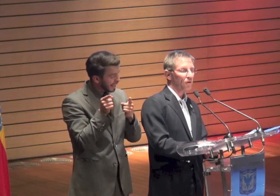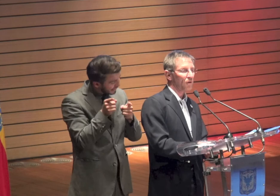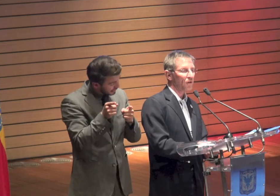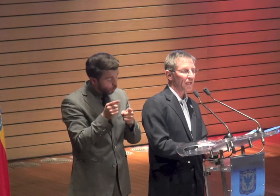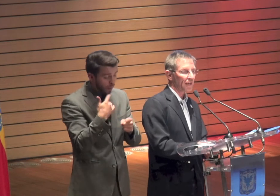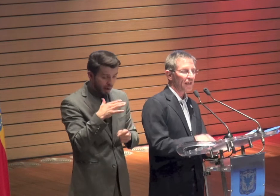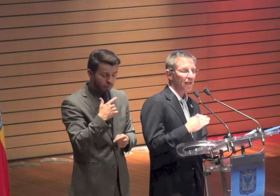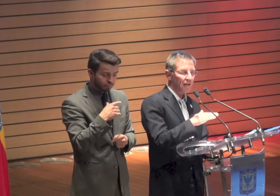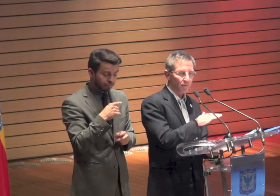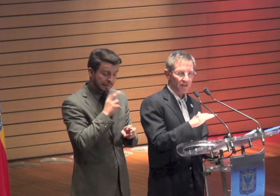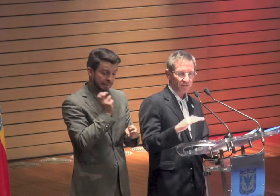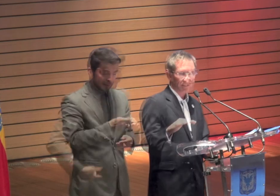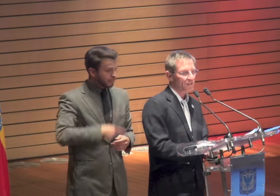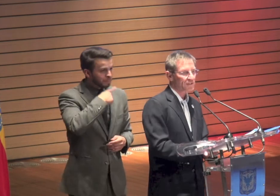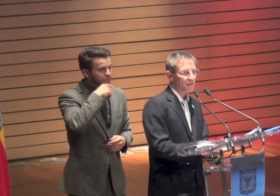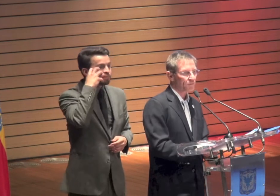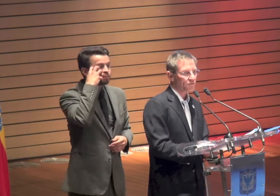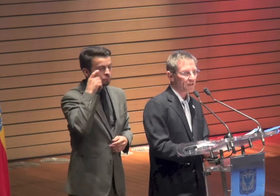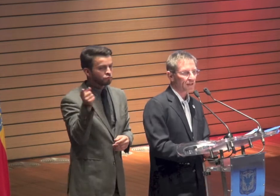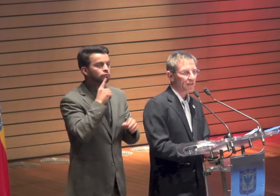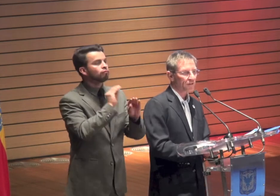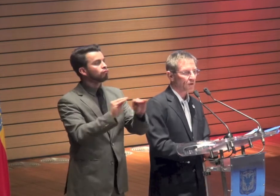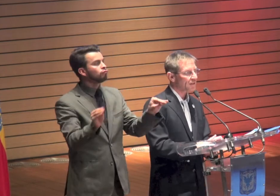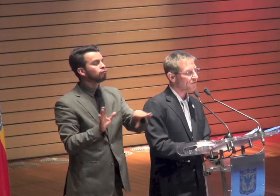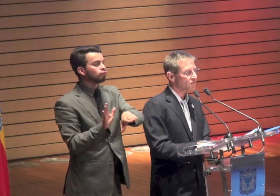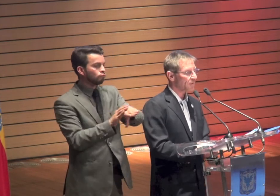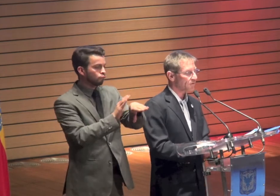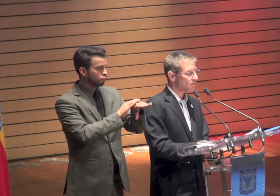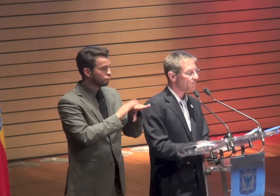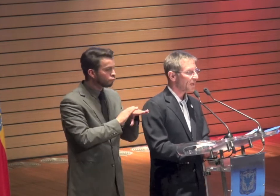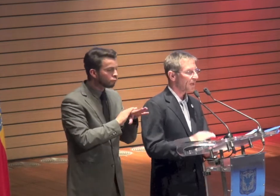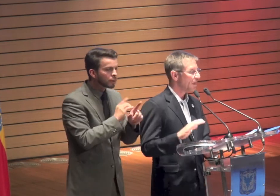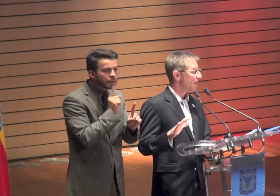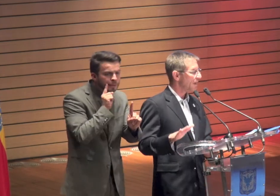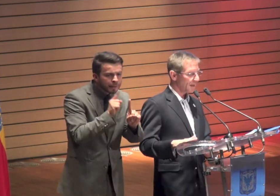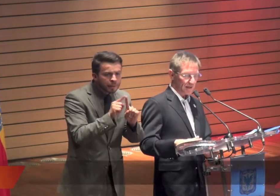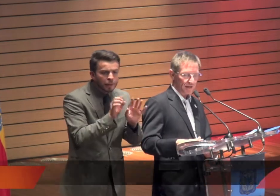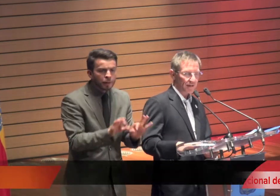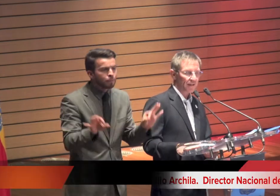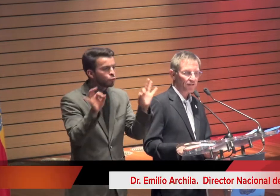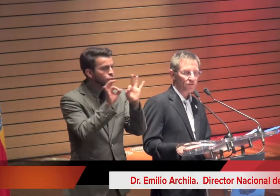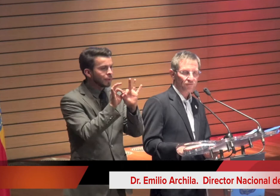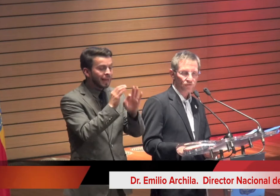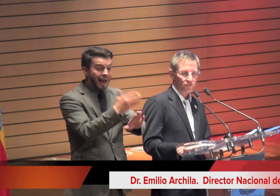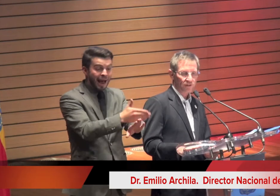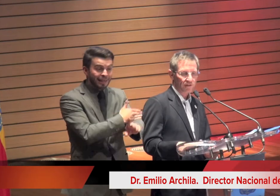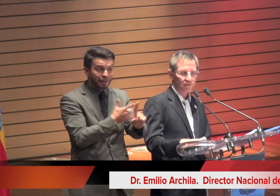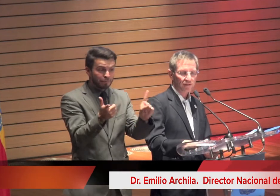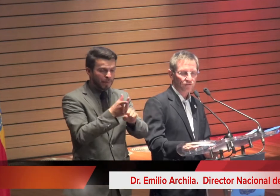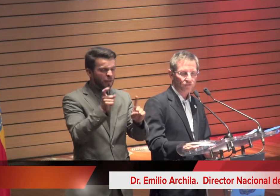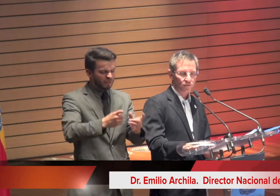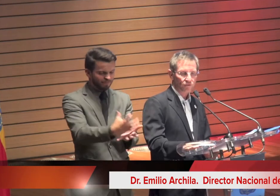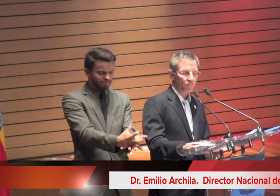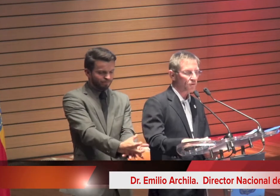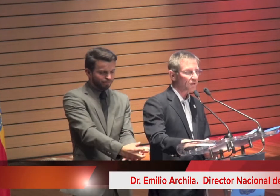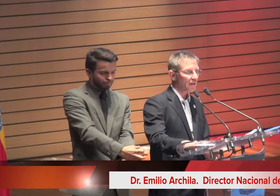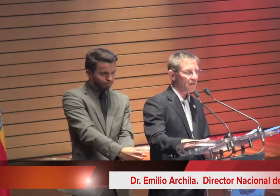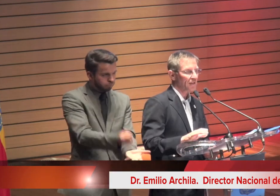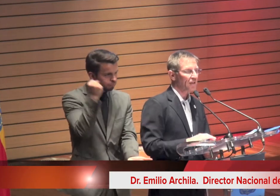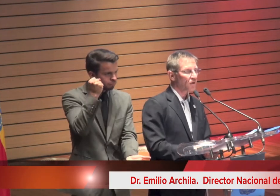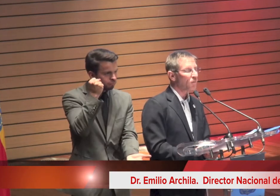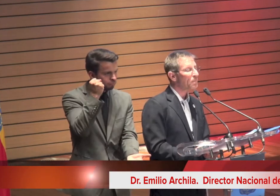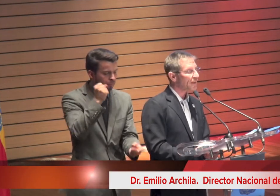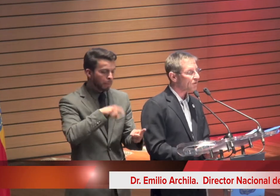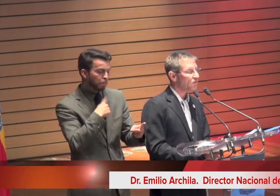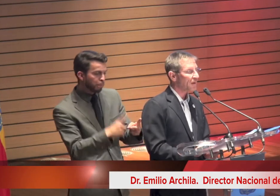Para esto, en la base necesitamos tener todos los instrumentos. La erradicación forzosa, la sustitución